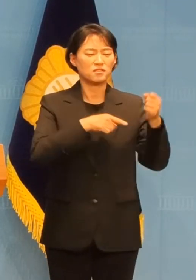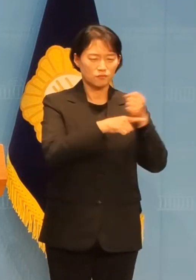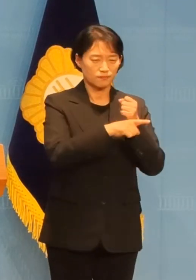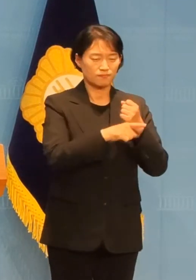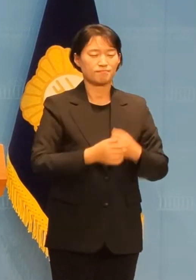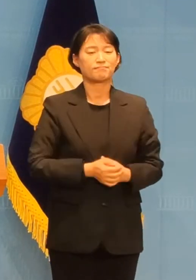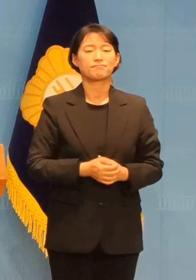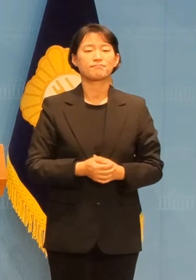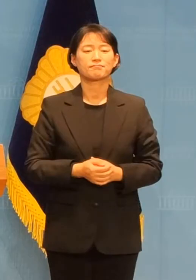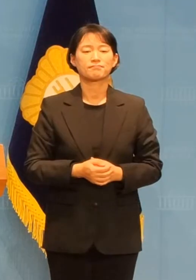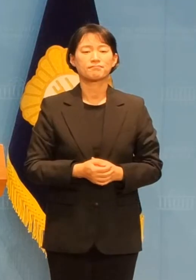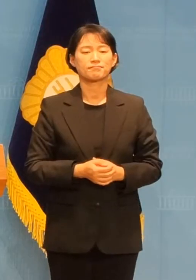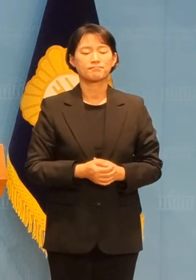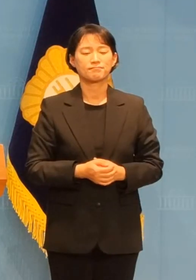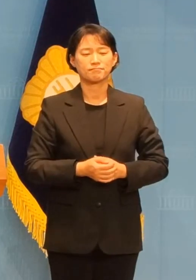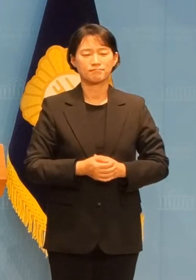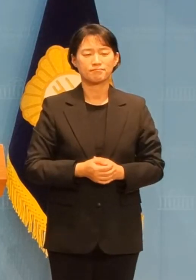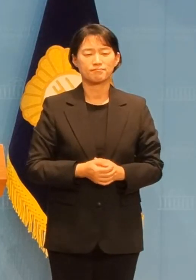이유입니다.